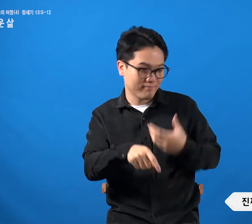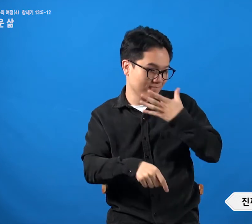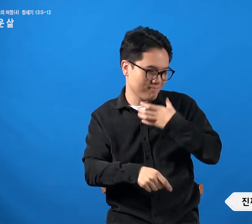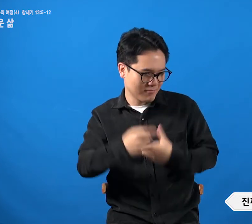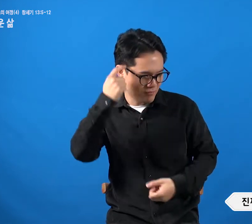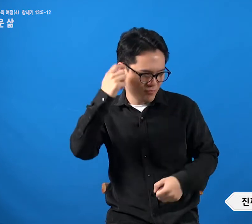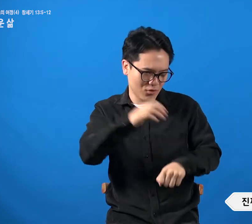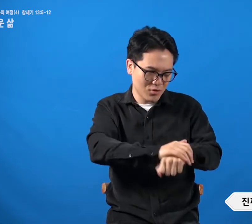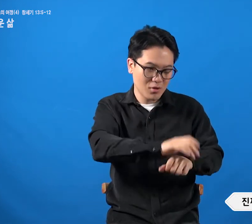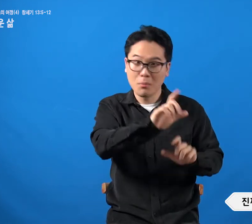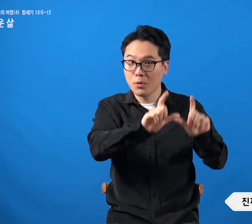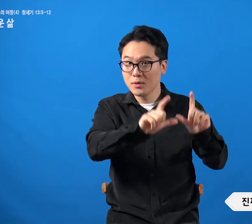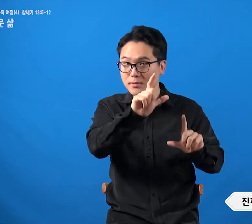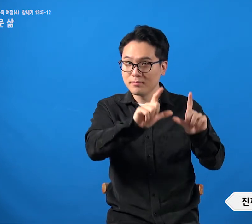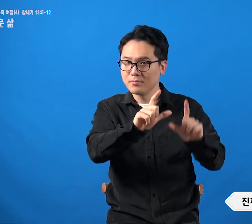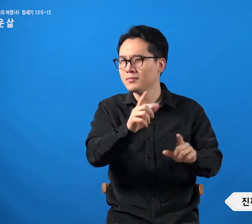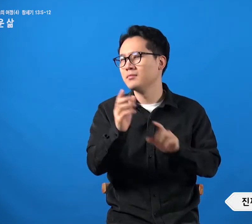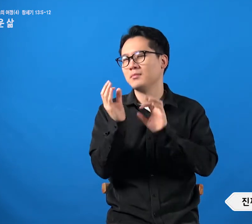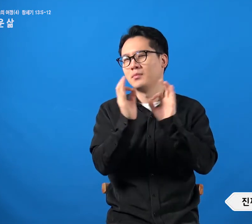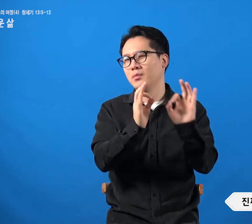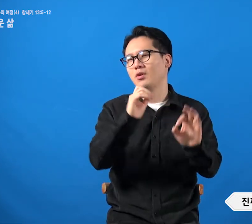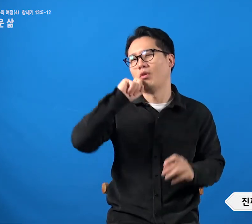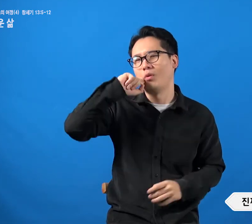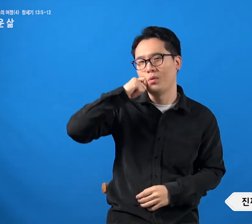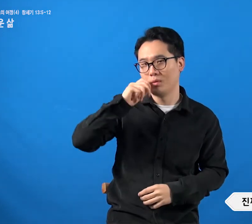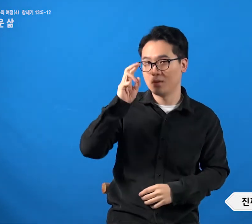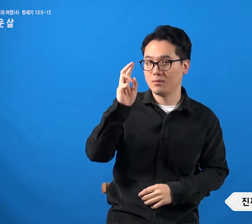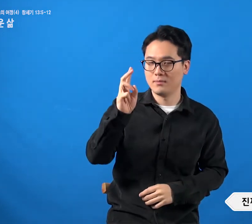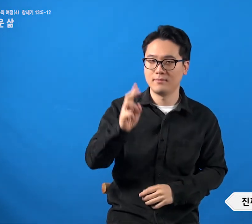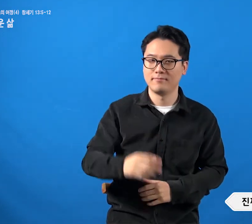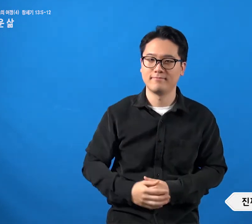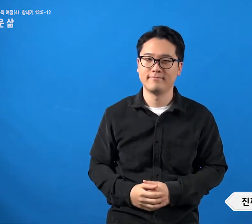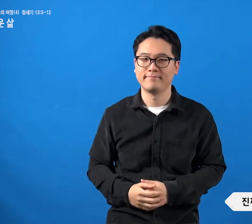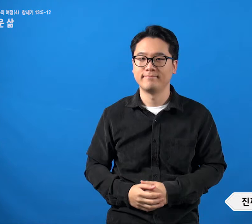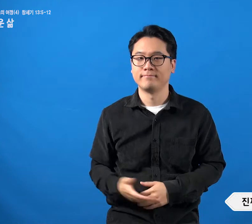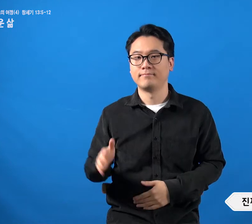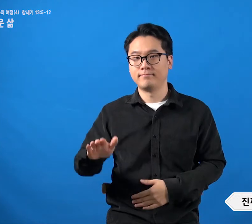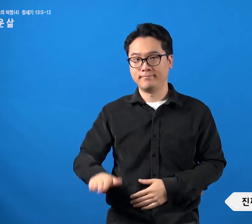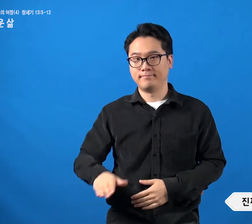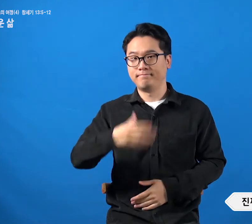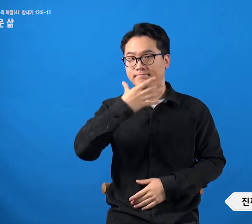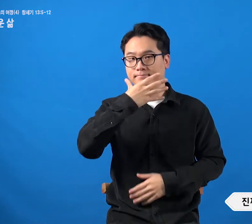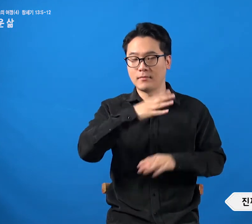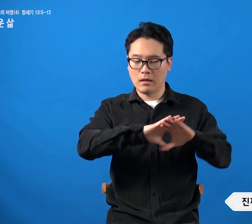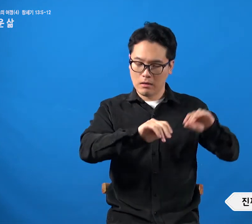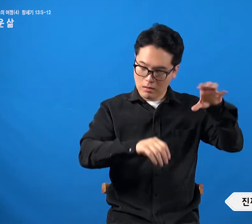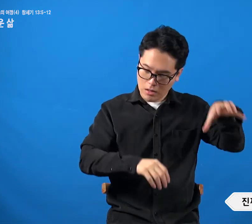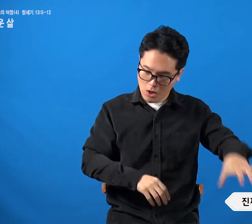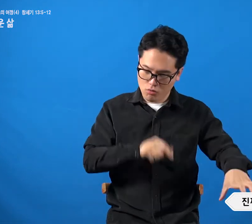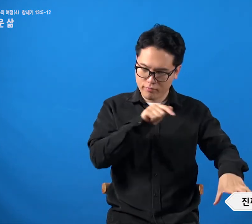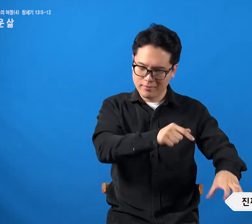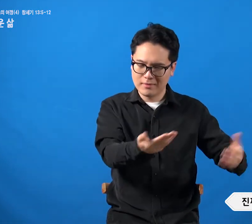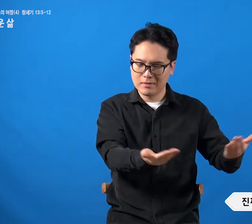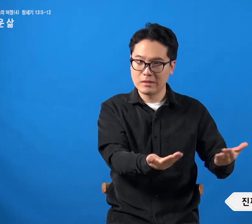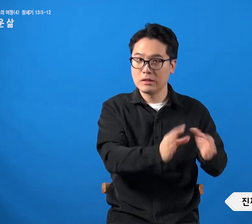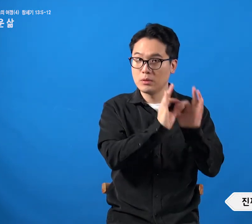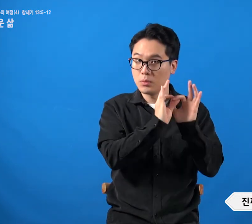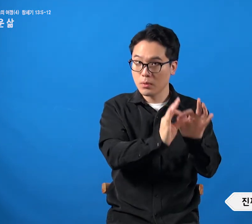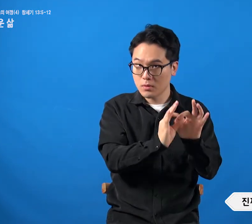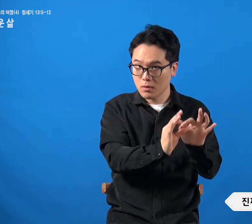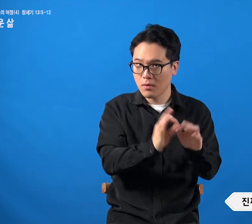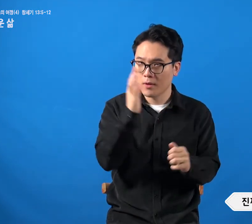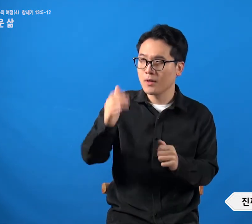우리는 결코 발견하기 어려웠을 것입니다. 그러나 애굽의 그 사건을 통해서 하나님과의